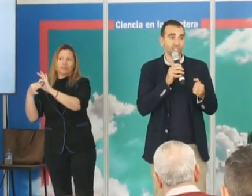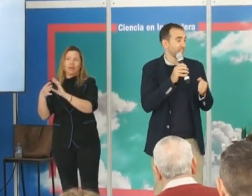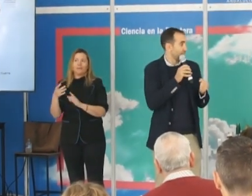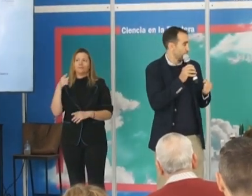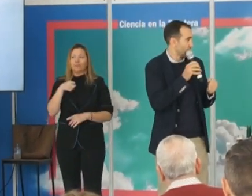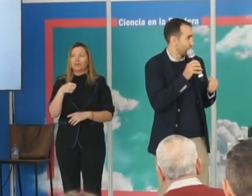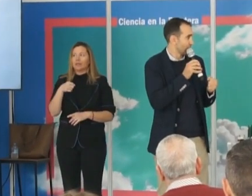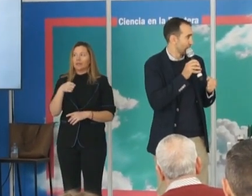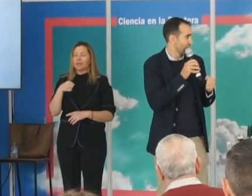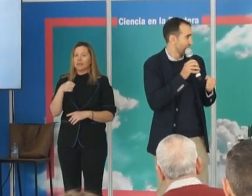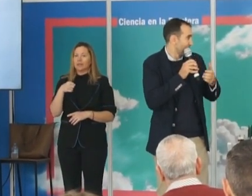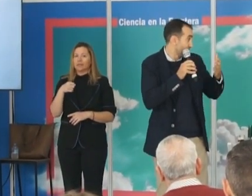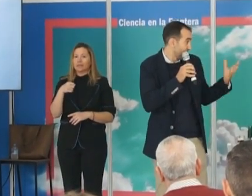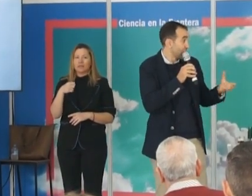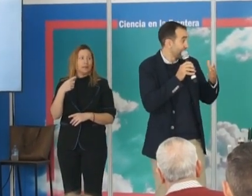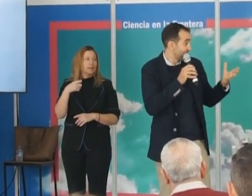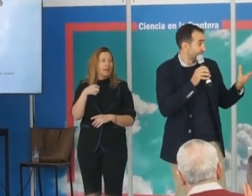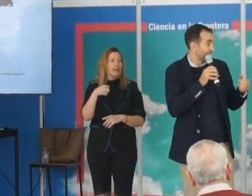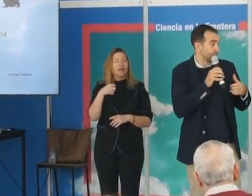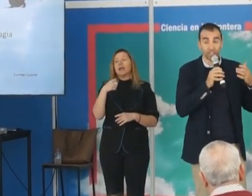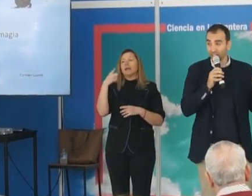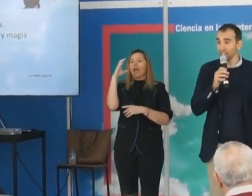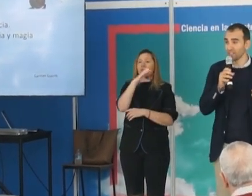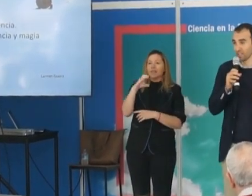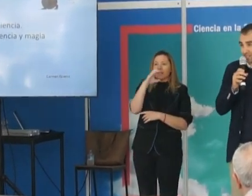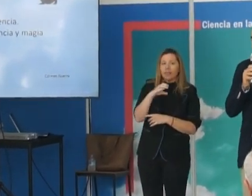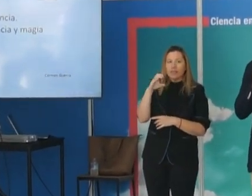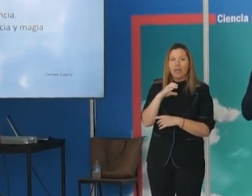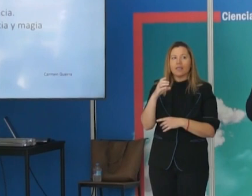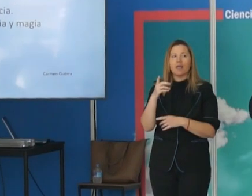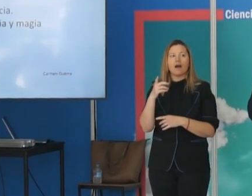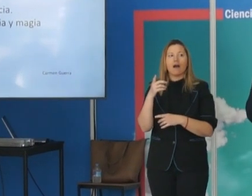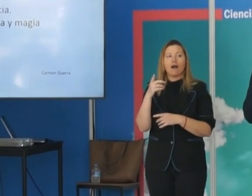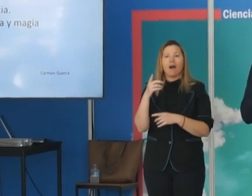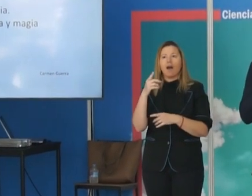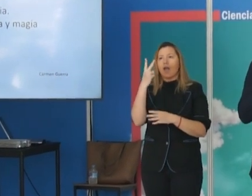conductor del autor de ciencia ficción y de ciencia, Arthur C. Clarke,